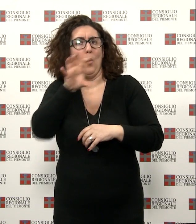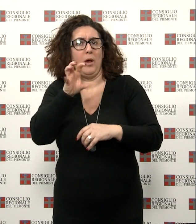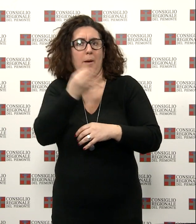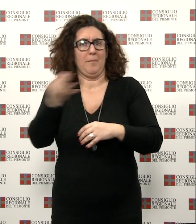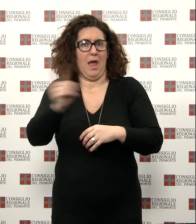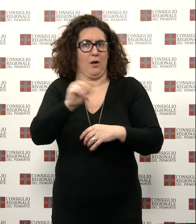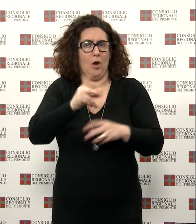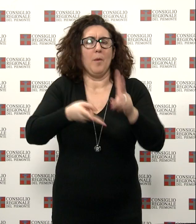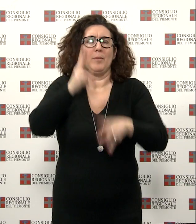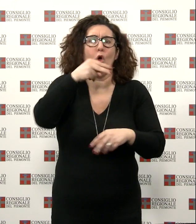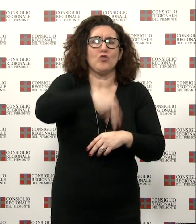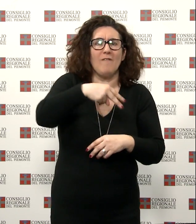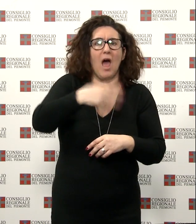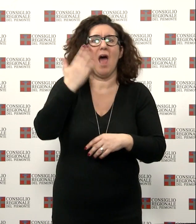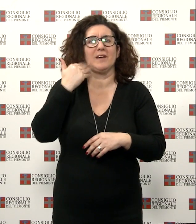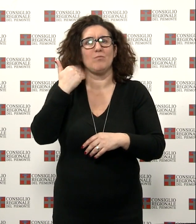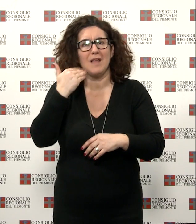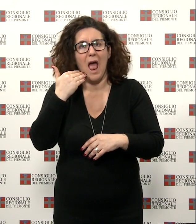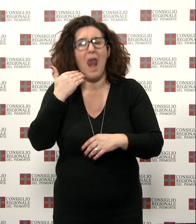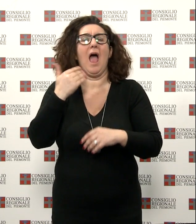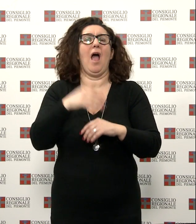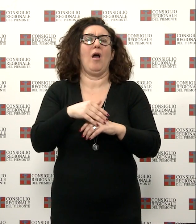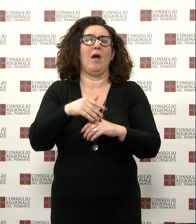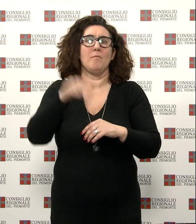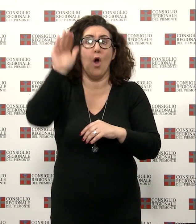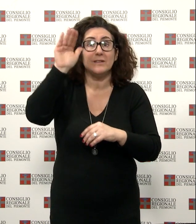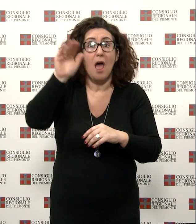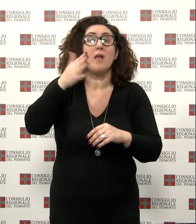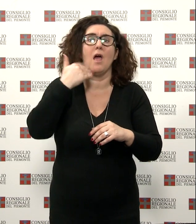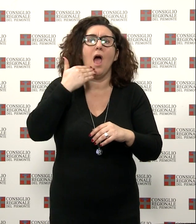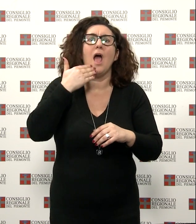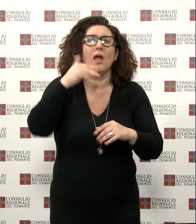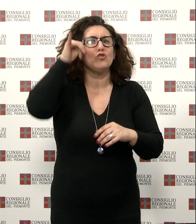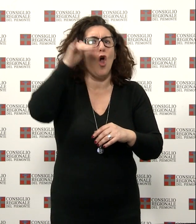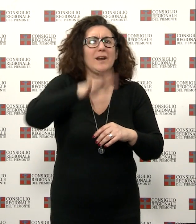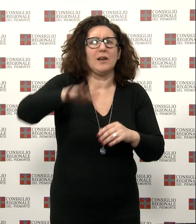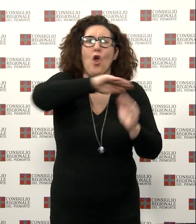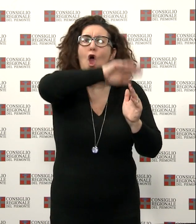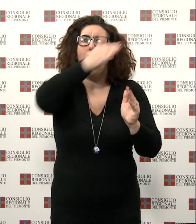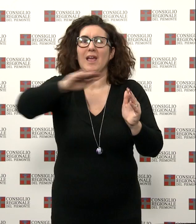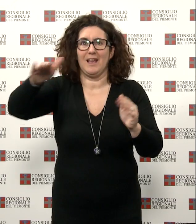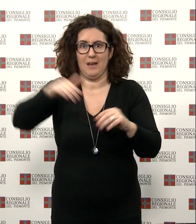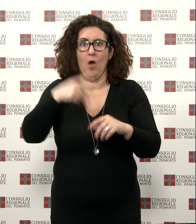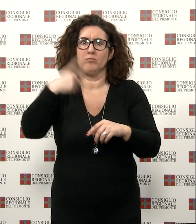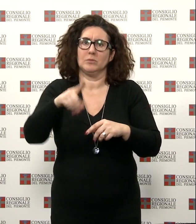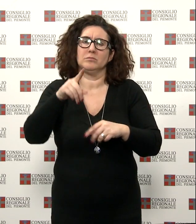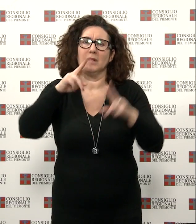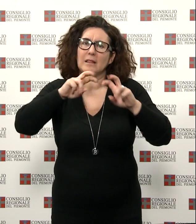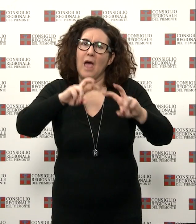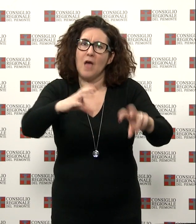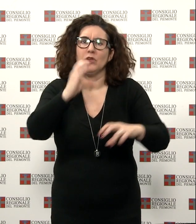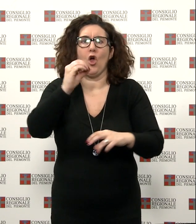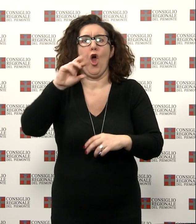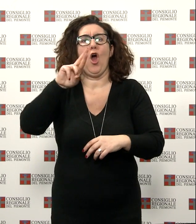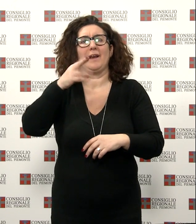nel biellese, nelle aree montane, ma anche sulla collina torinese. E quanto emerge da un'indagine del Corecom, che ha inviato a tutti i comuni